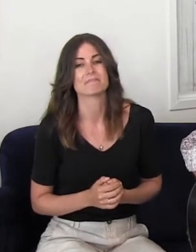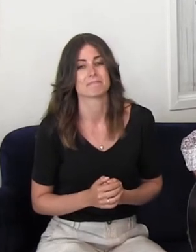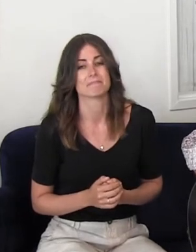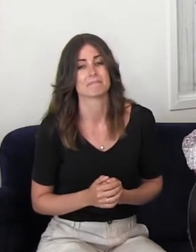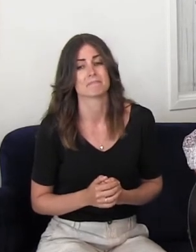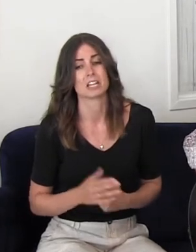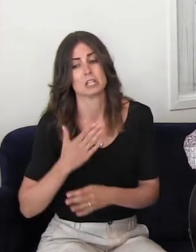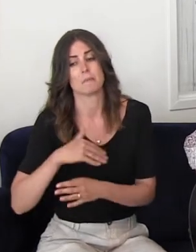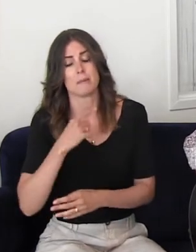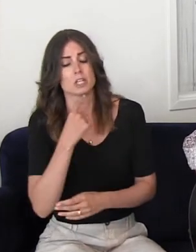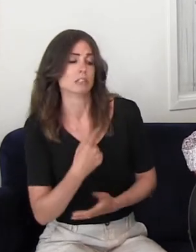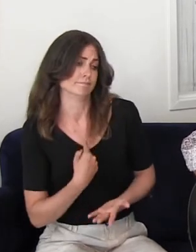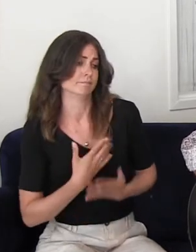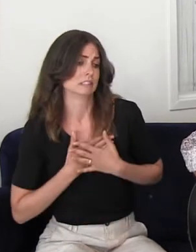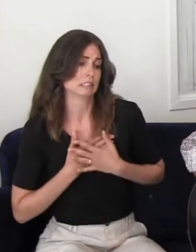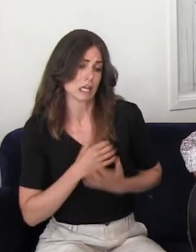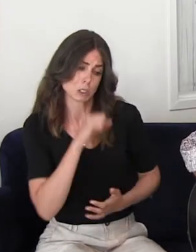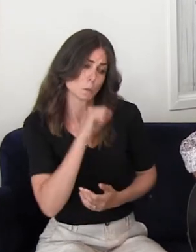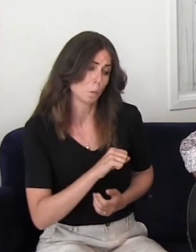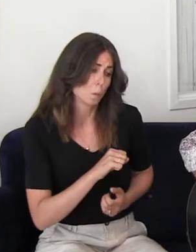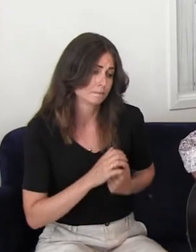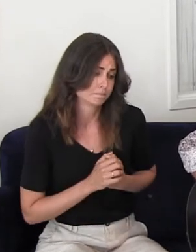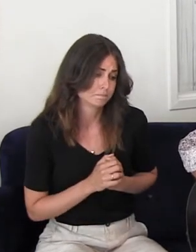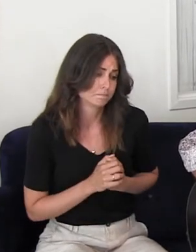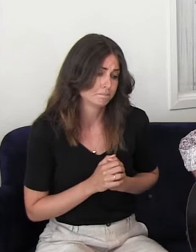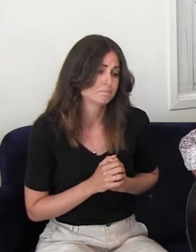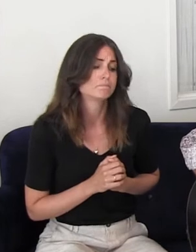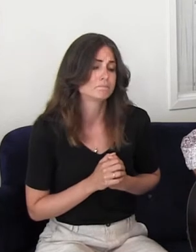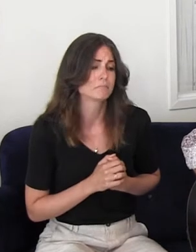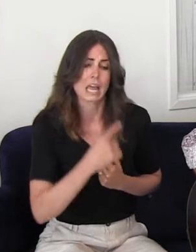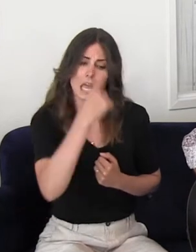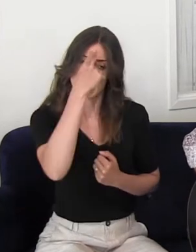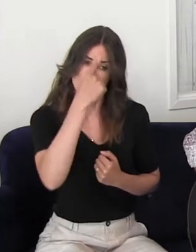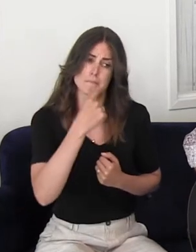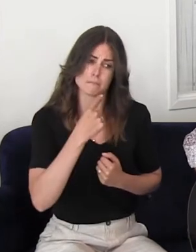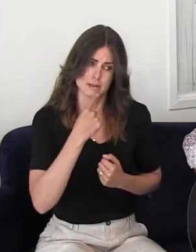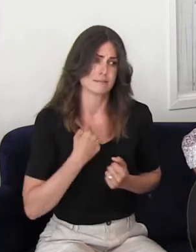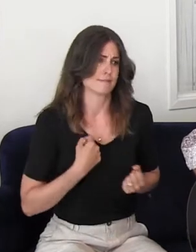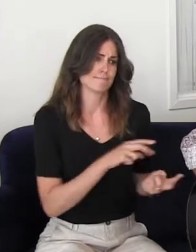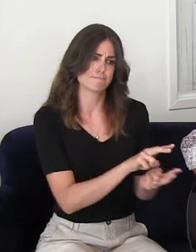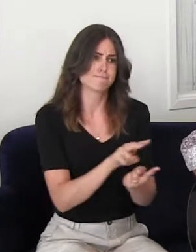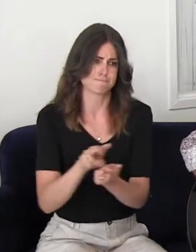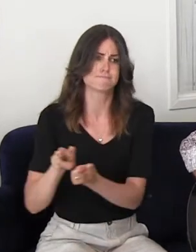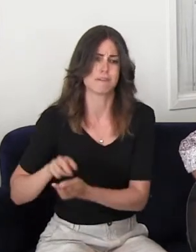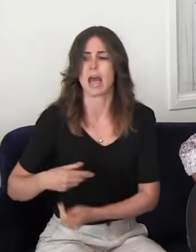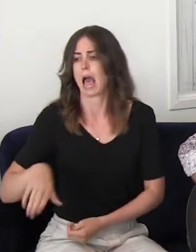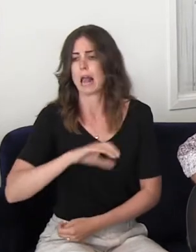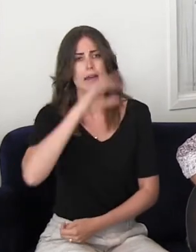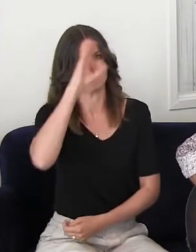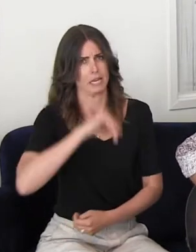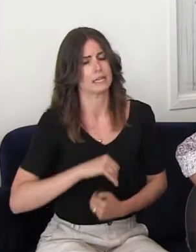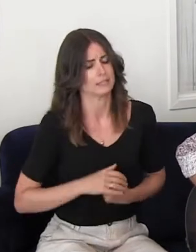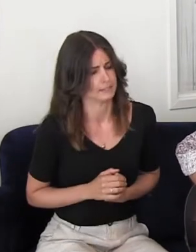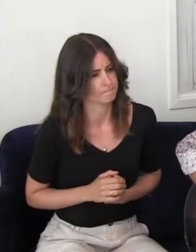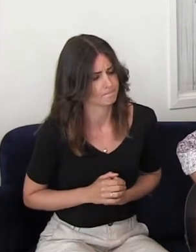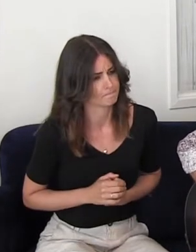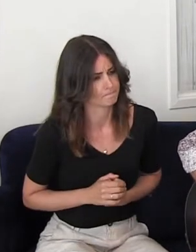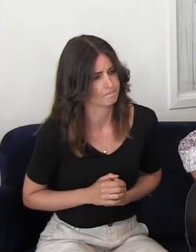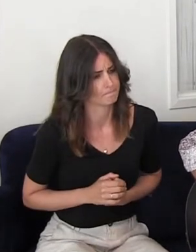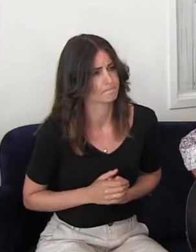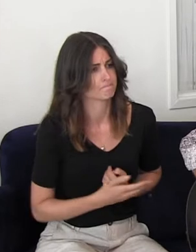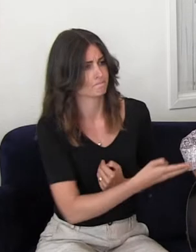Min kära son, sa mamma då ut i all enkelhet: din pappa är en riktig bomb som alla människor vet.